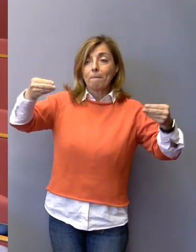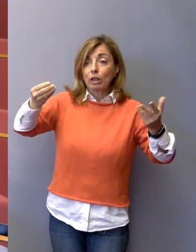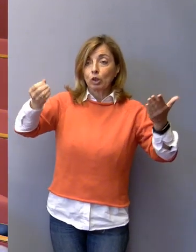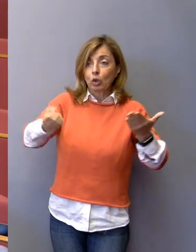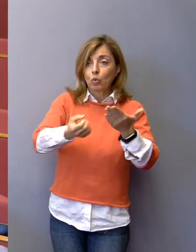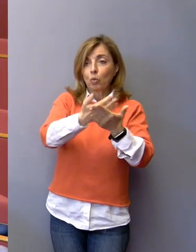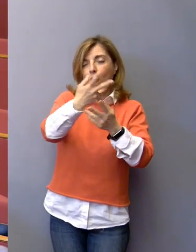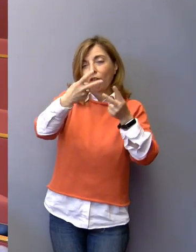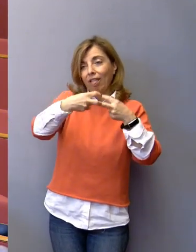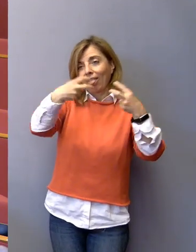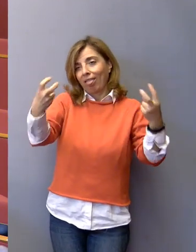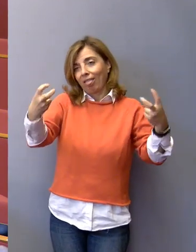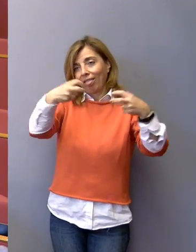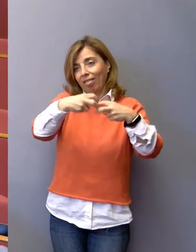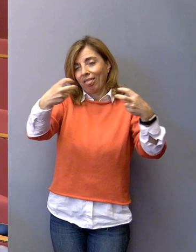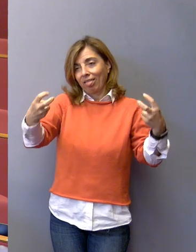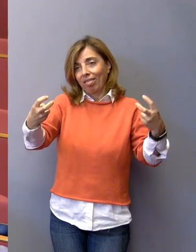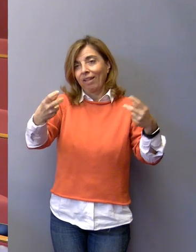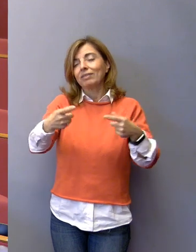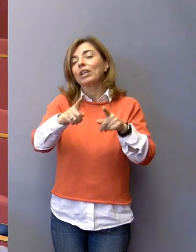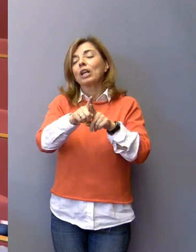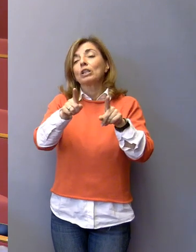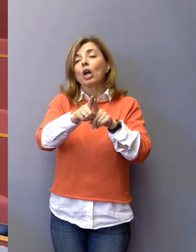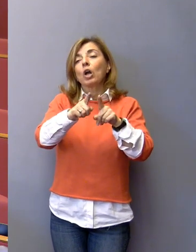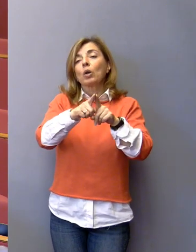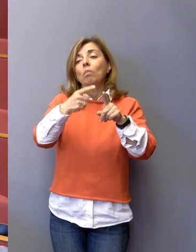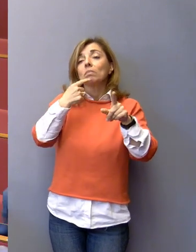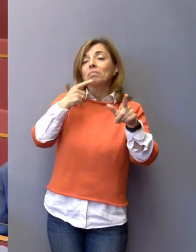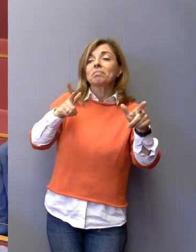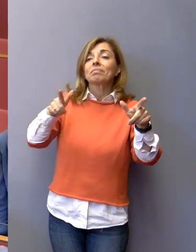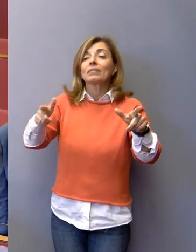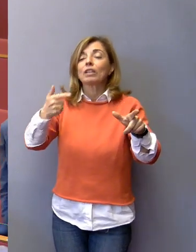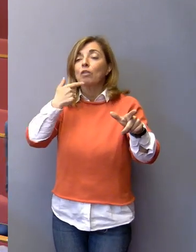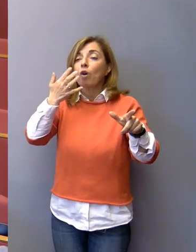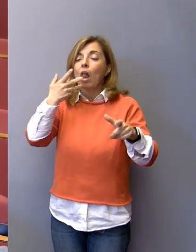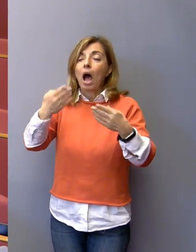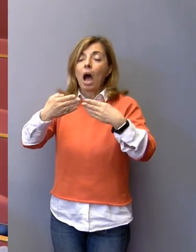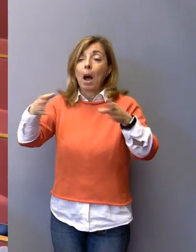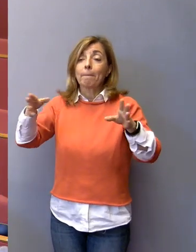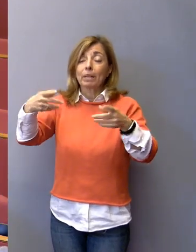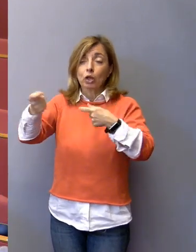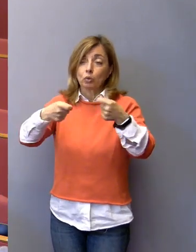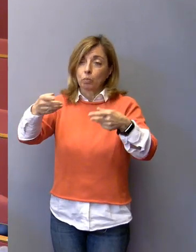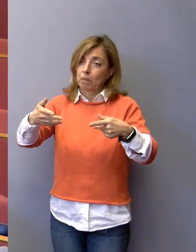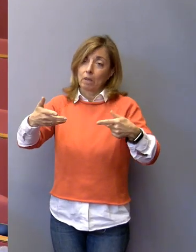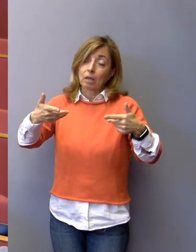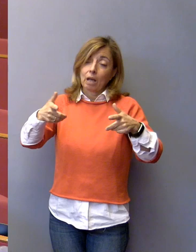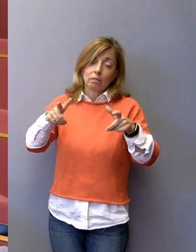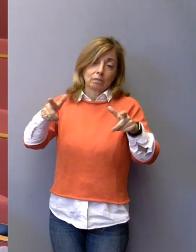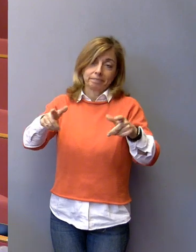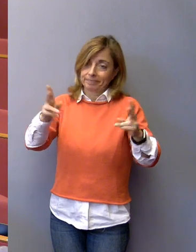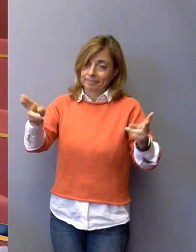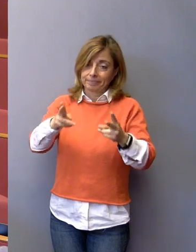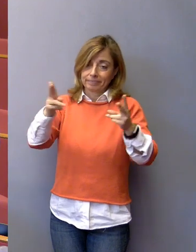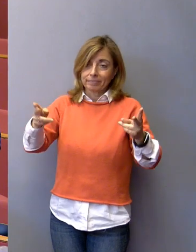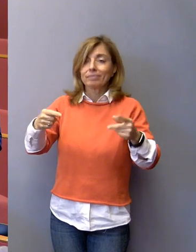più flebili nel nell'arginare chi vuole in qualche maniera aprire i supermercati e costruire sul non sul costruito ma costruire edilizia